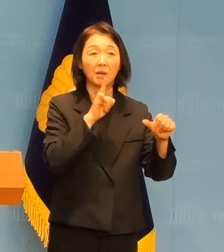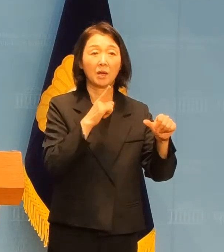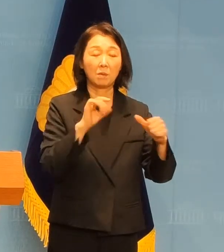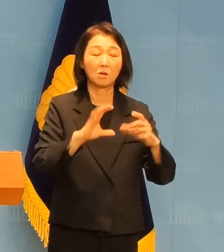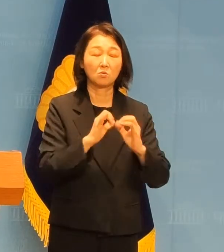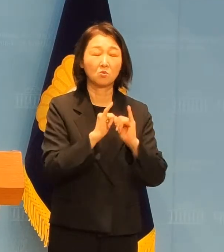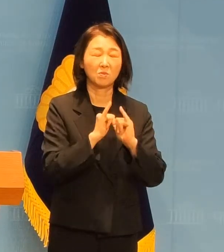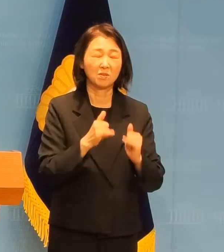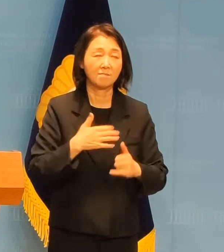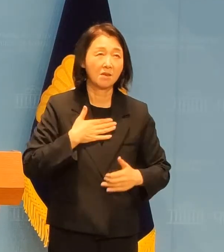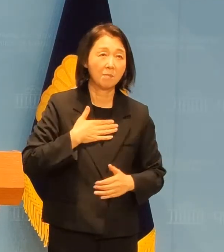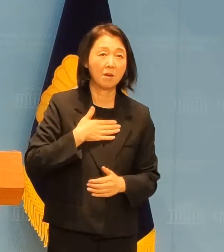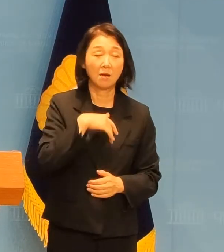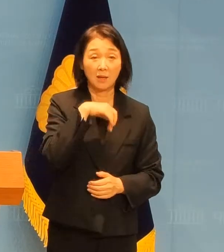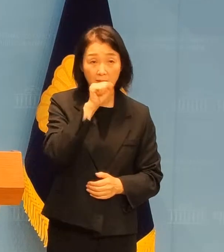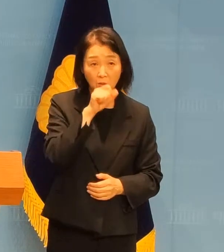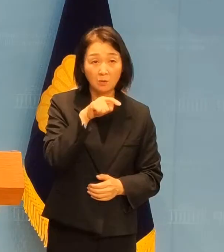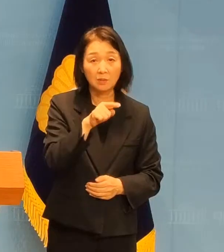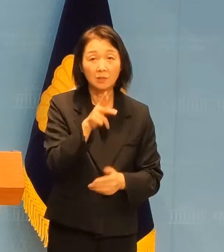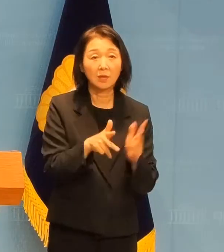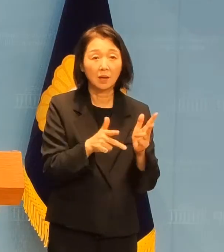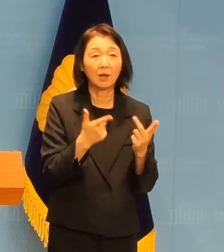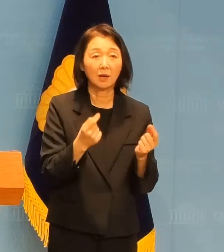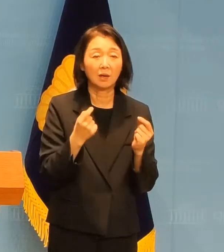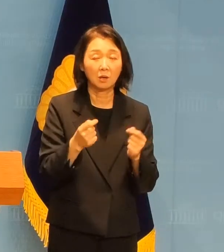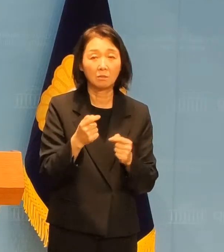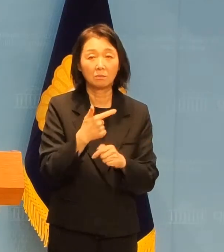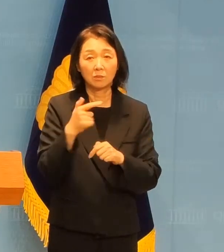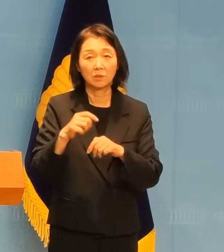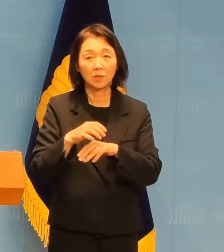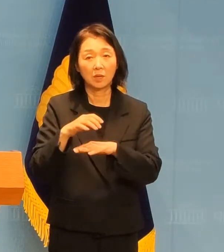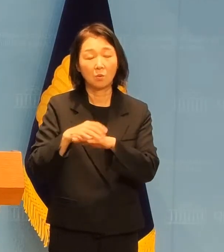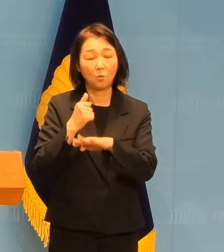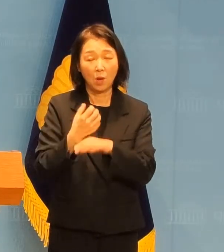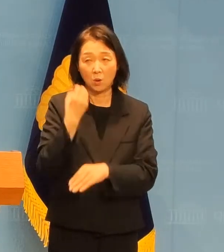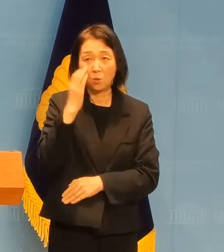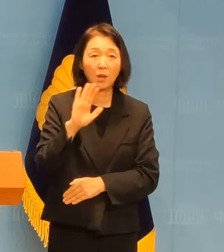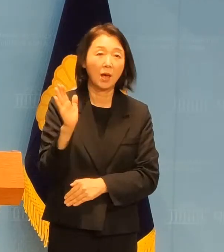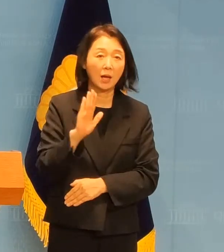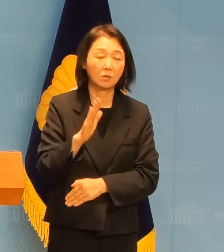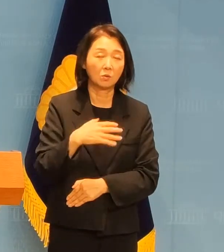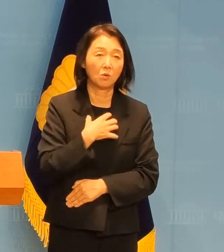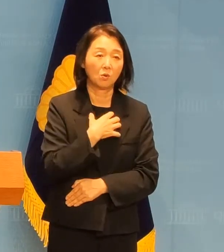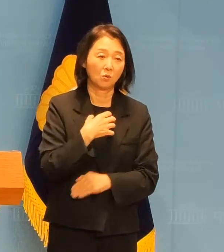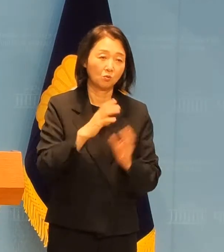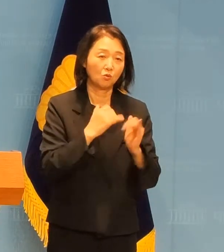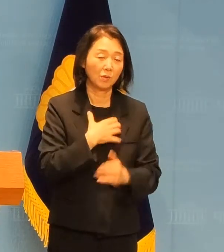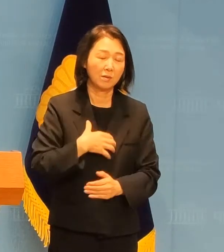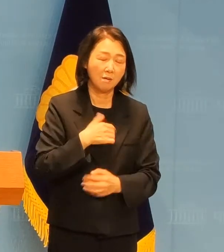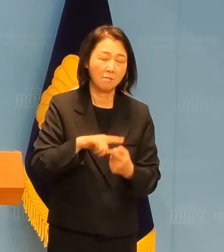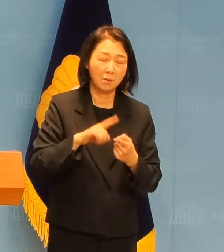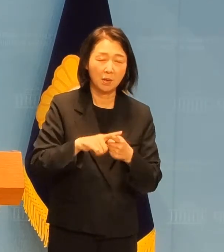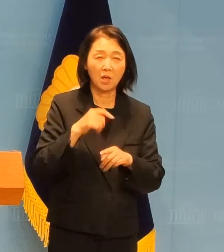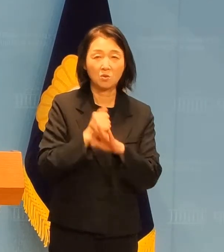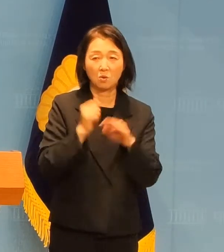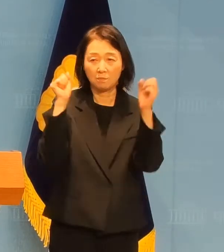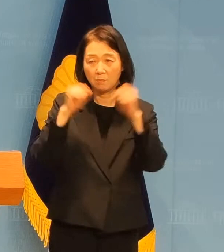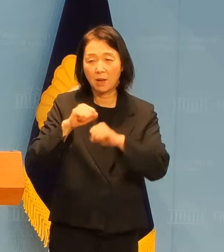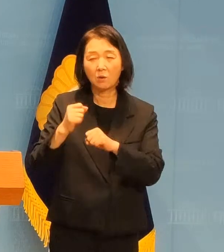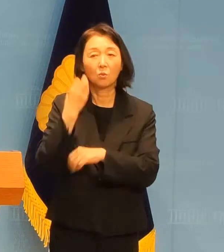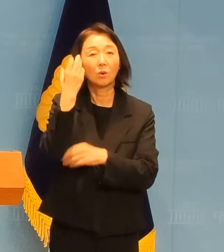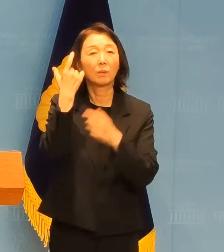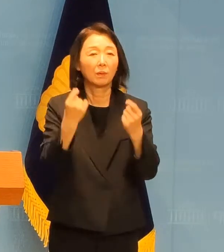국민들을 들뜨게 했던 사업이 대왕고래가 아니라 국민 우려대로 대꽝고래가 된 것